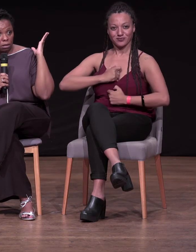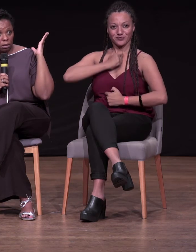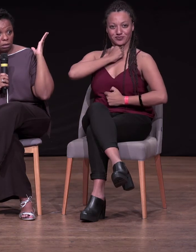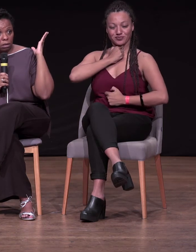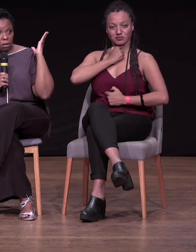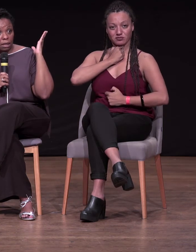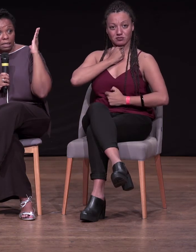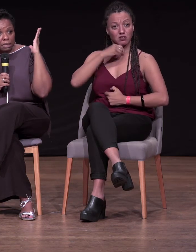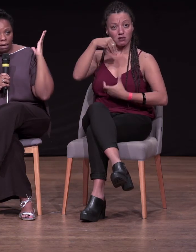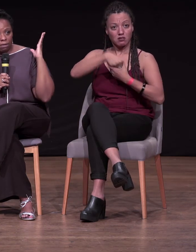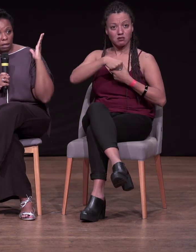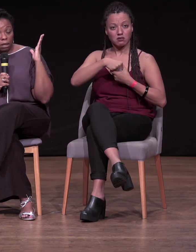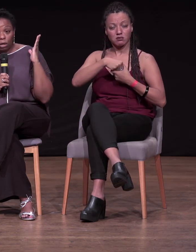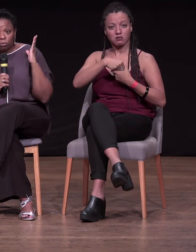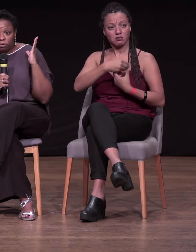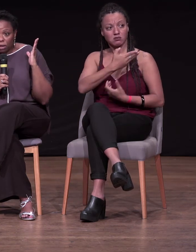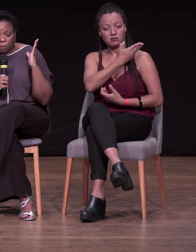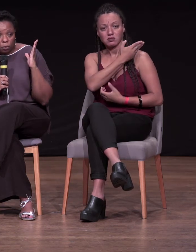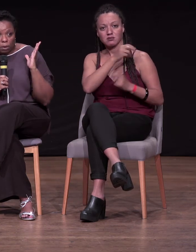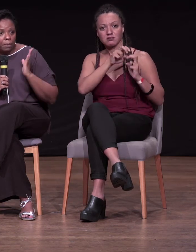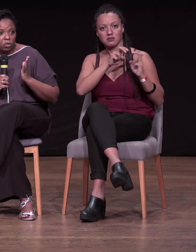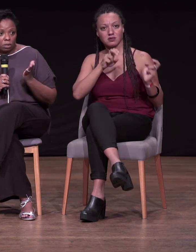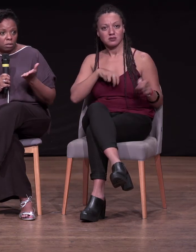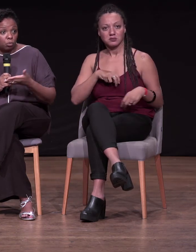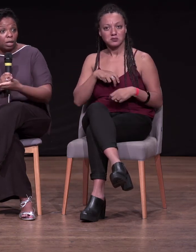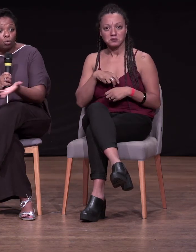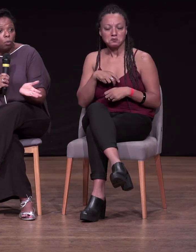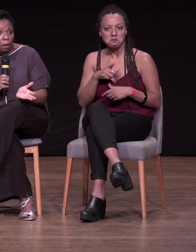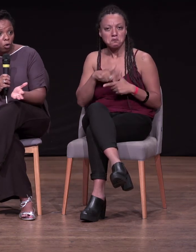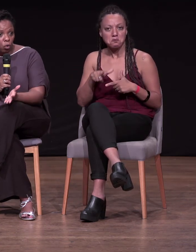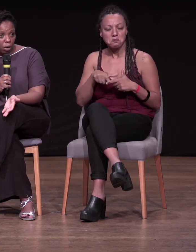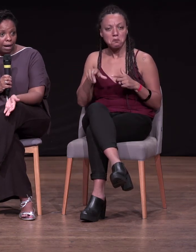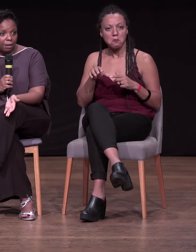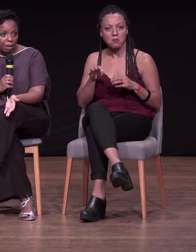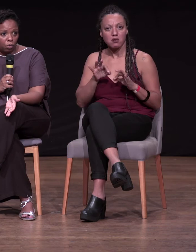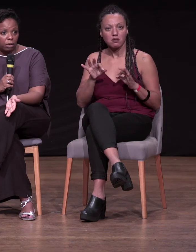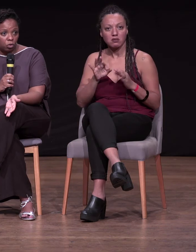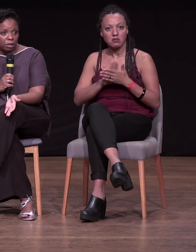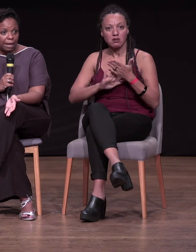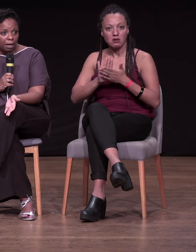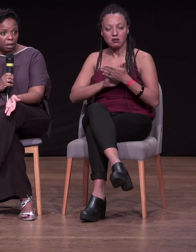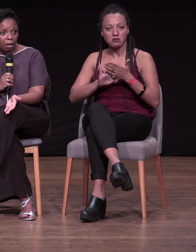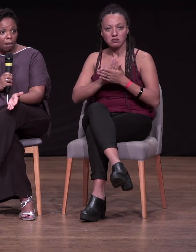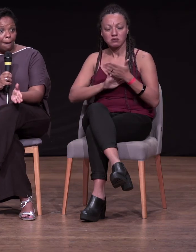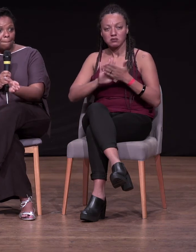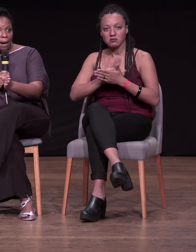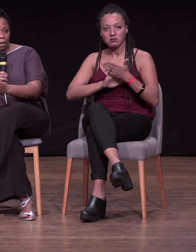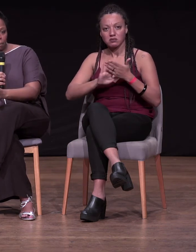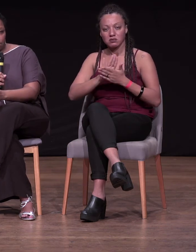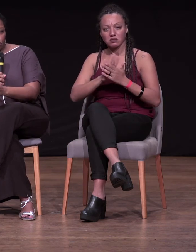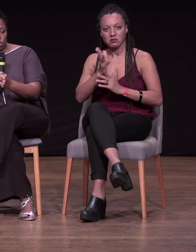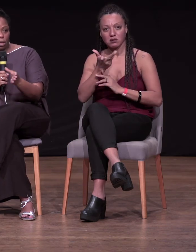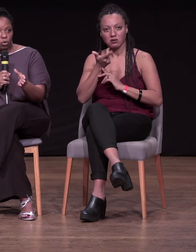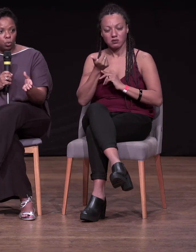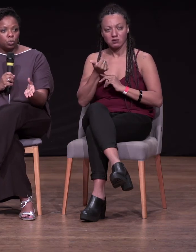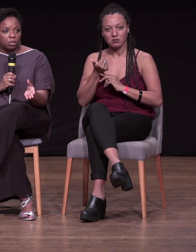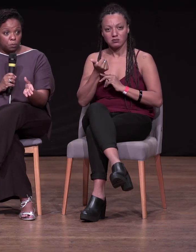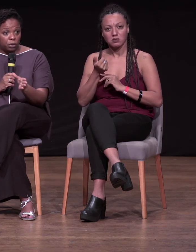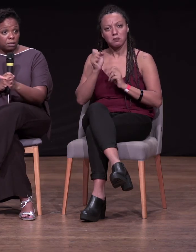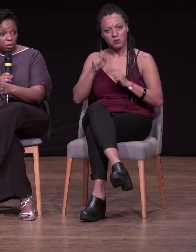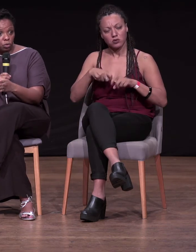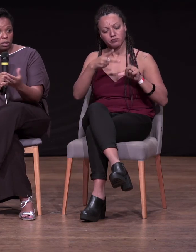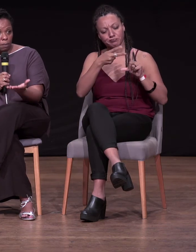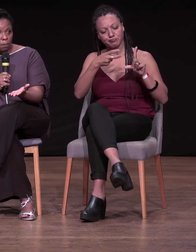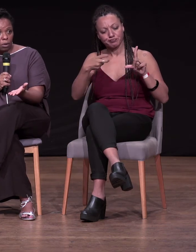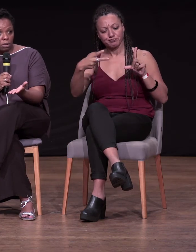aqui. Eu não vi problematização nenhuma colocada ao redor dela para permitir leituras,